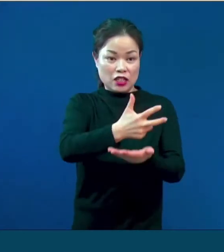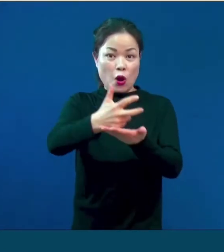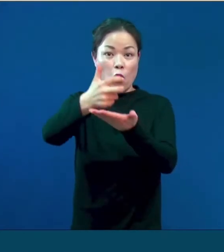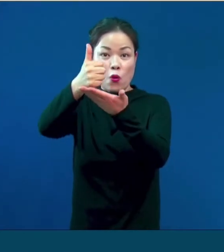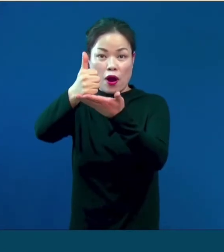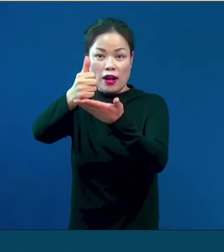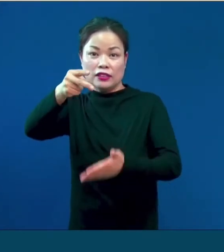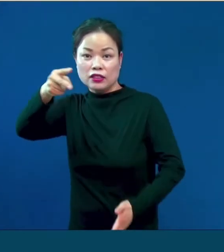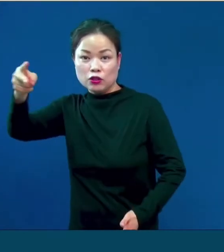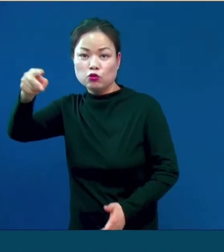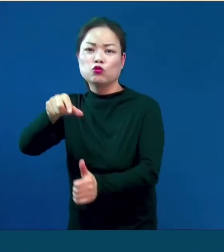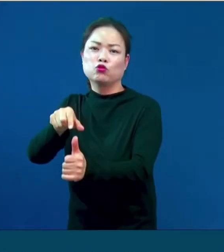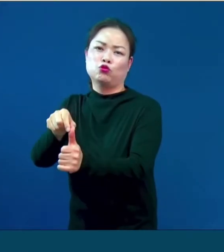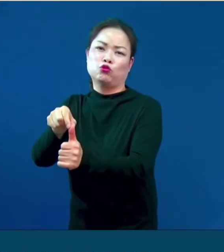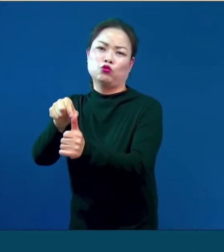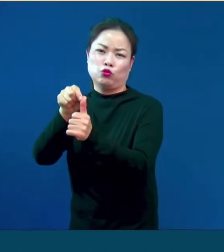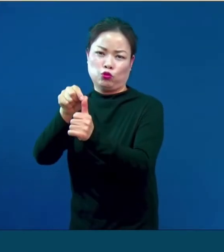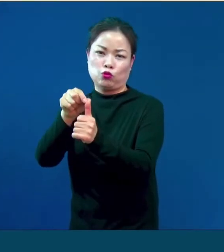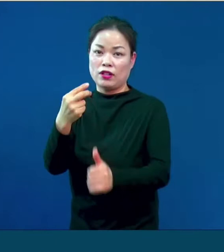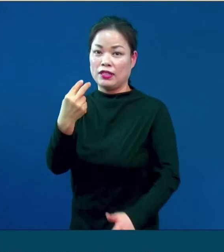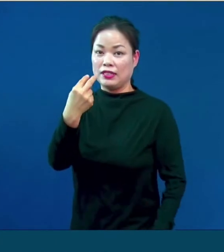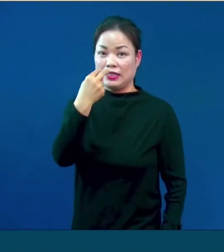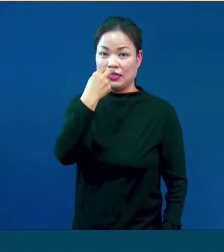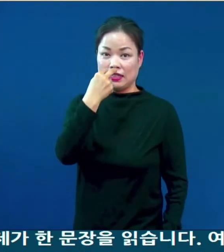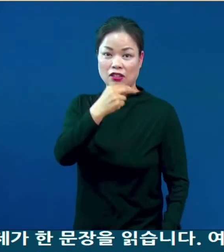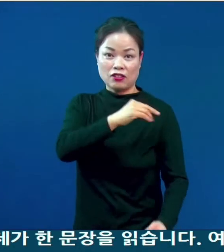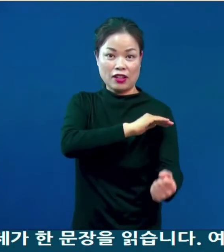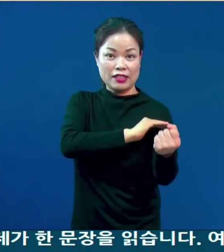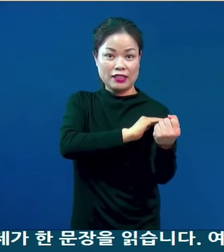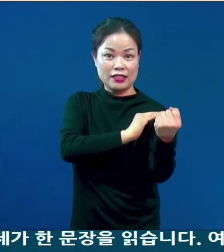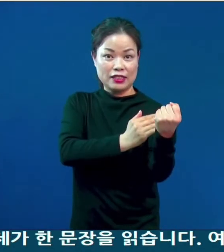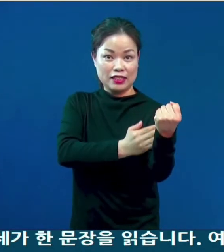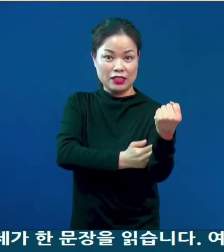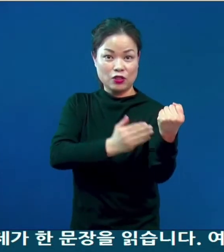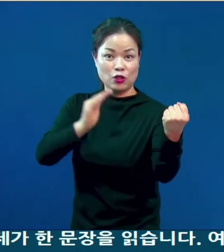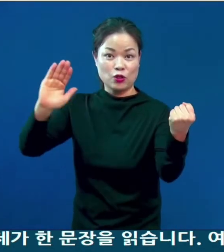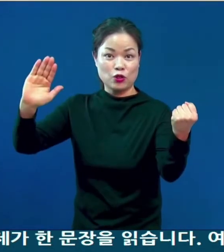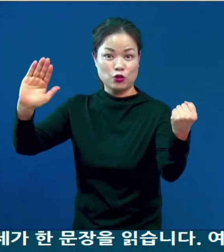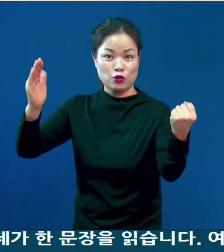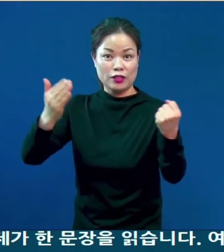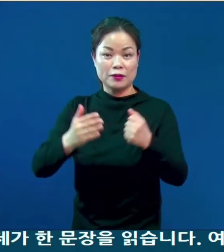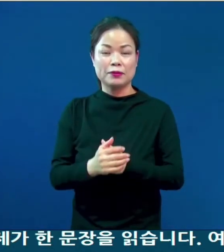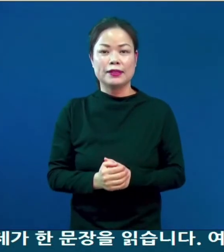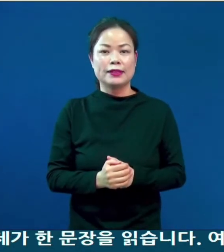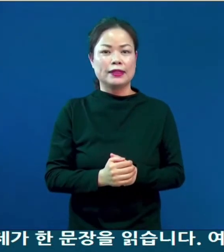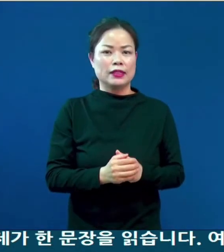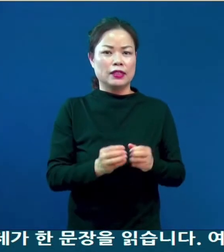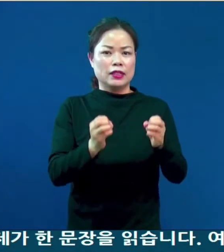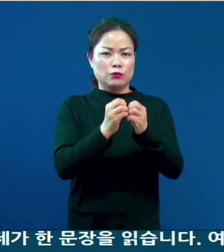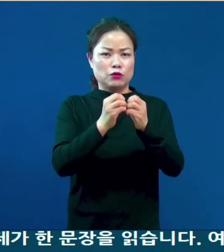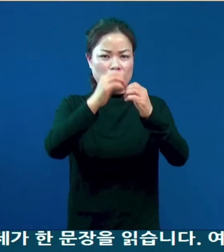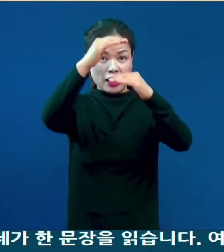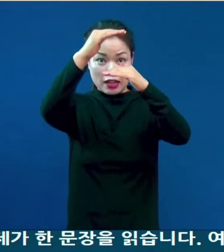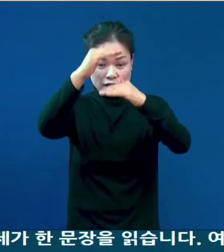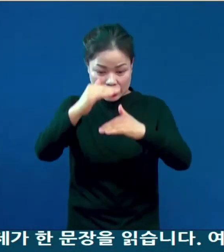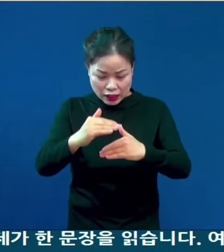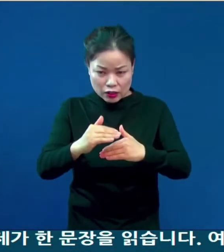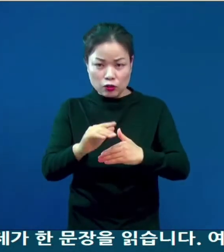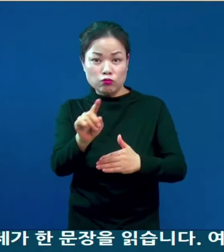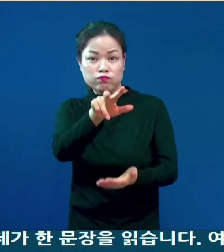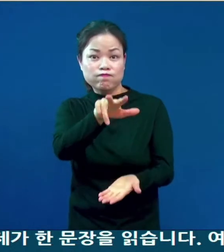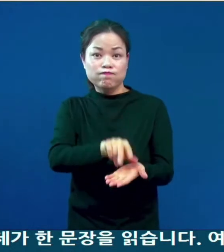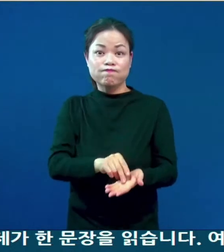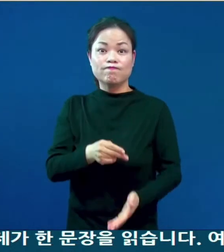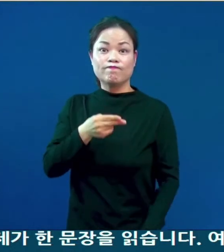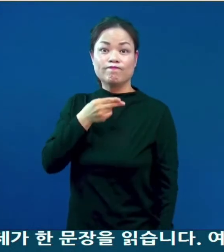되십니다. 여호와는 생명의 능력이 되십니다. 이 문장에는 아무런 문제가